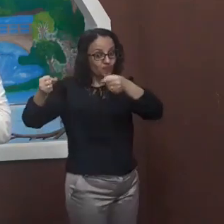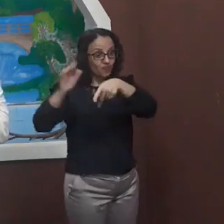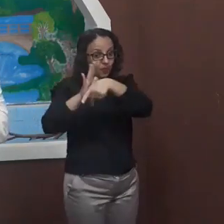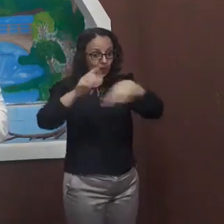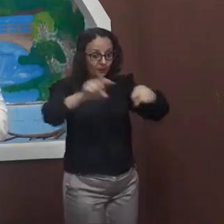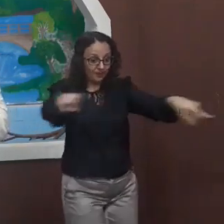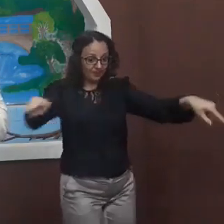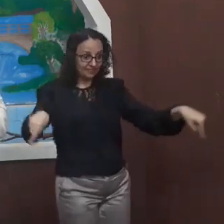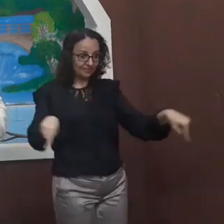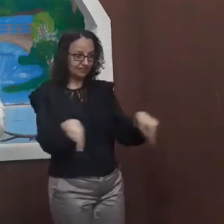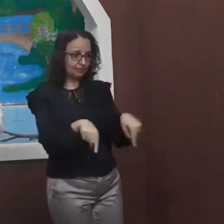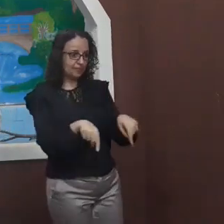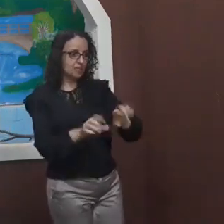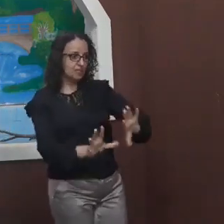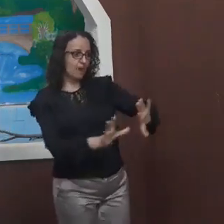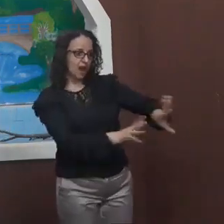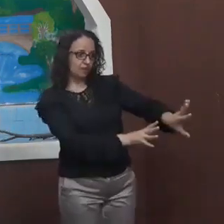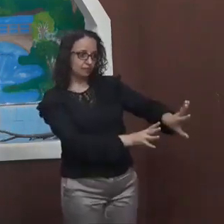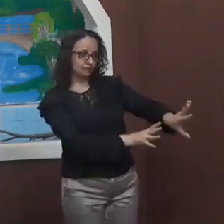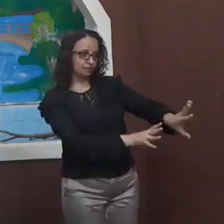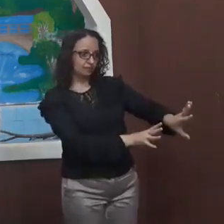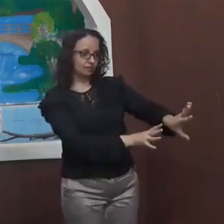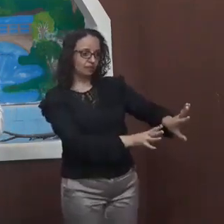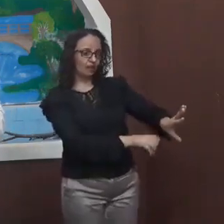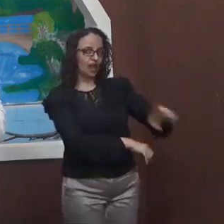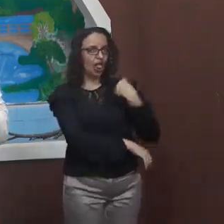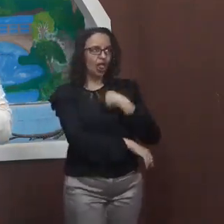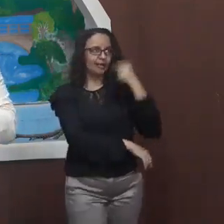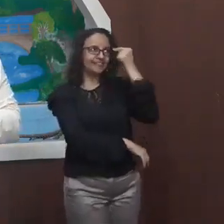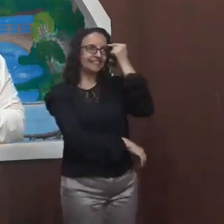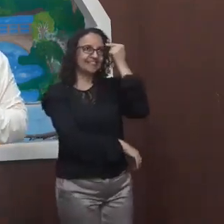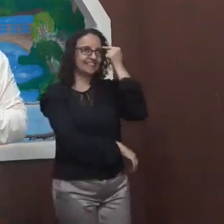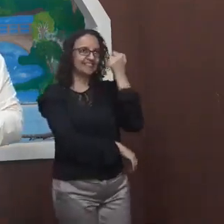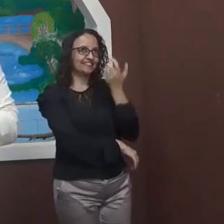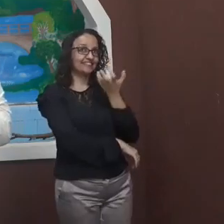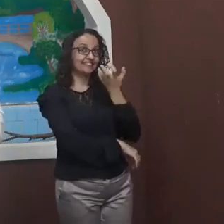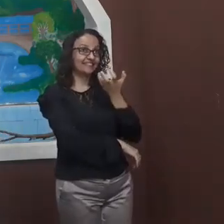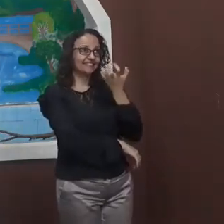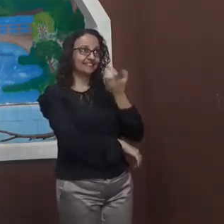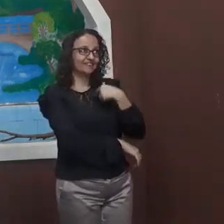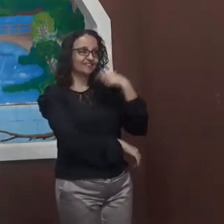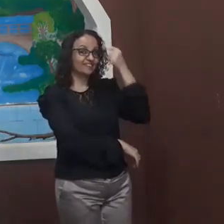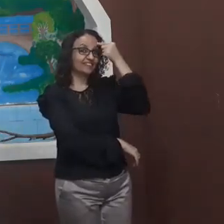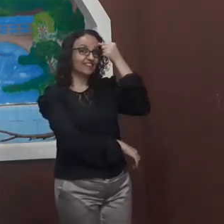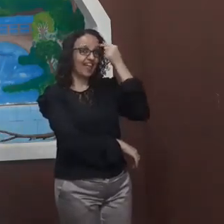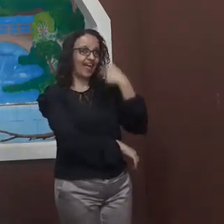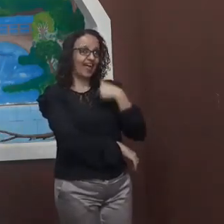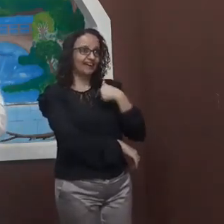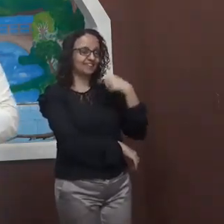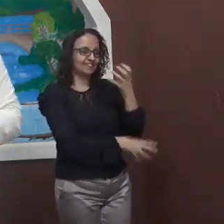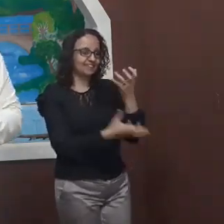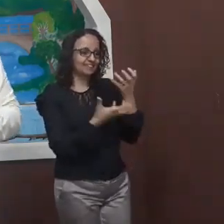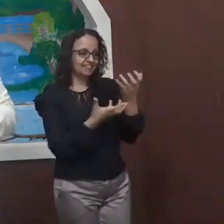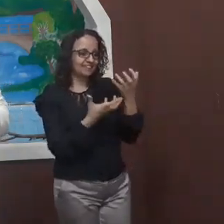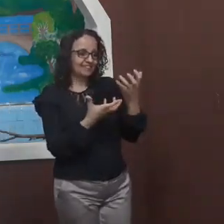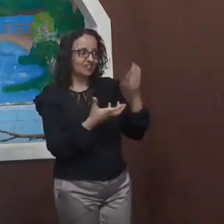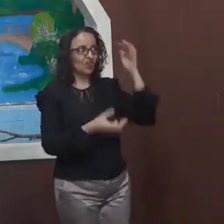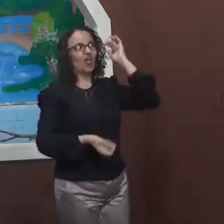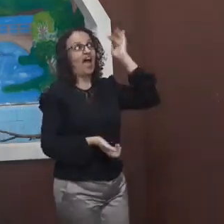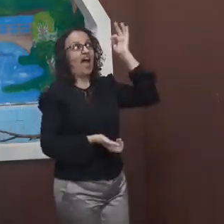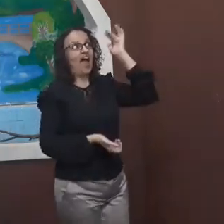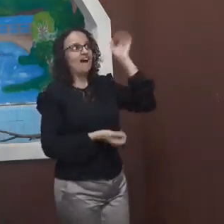closet. Ah, pastor, você falou que não tem, mas na ideia não quer ter. Eu falei que quer, a pessoa falou, é isso, pastor. E é o sonho de